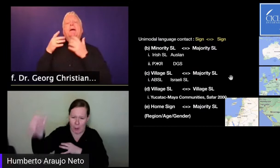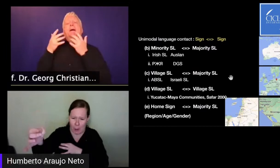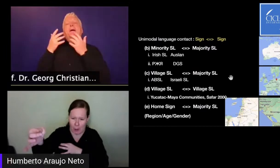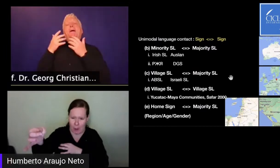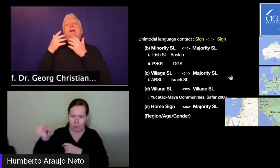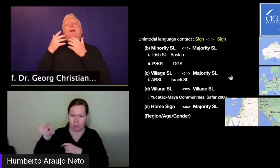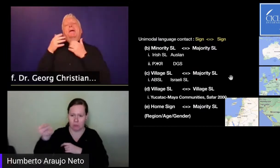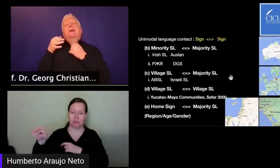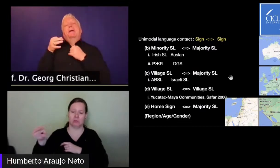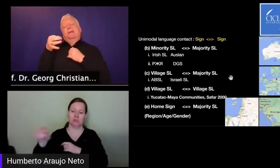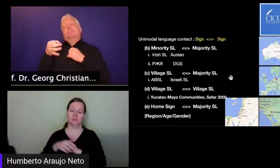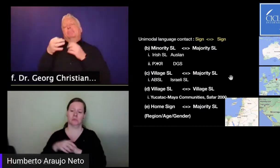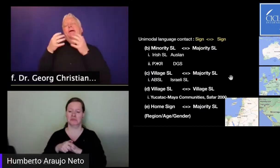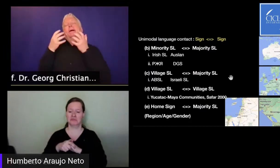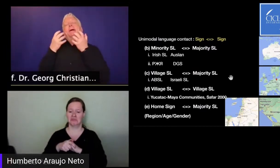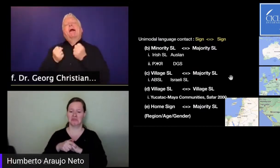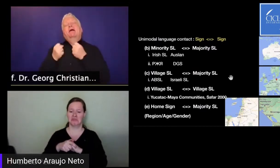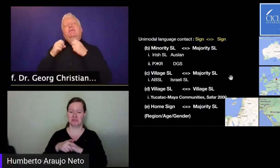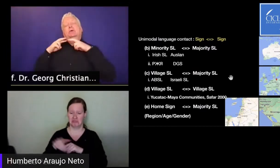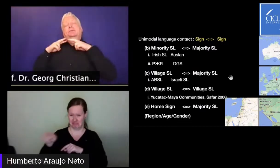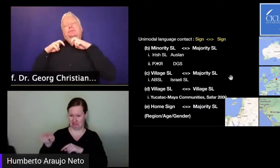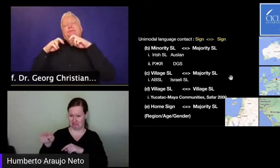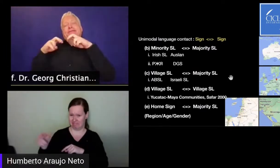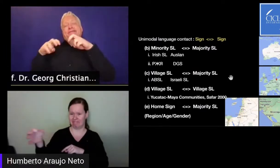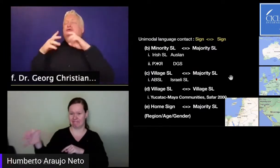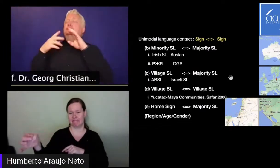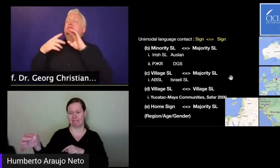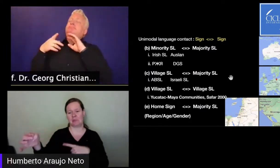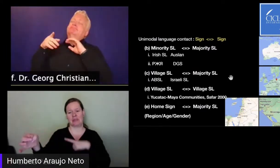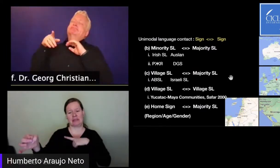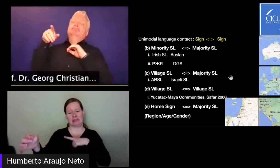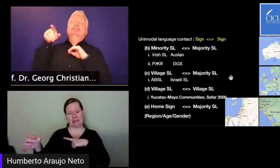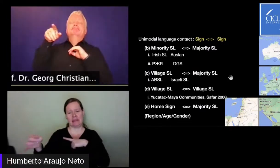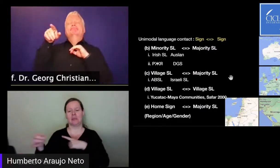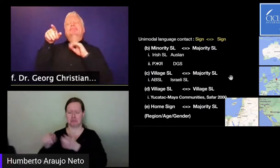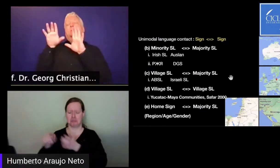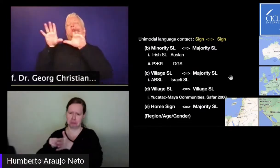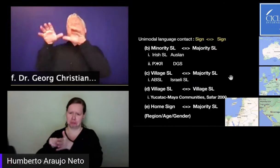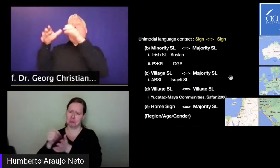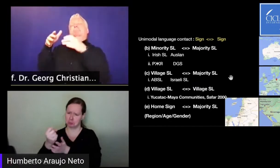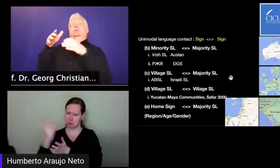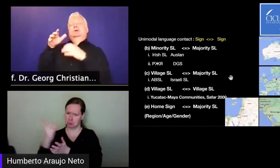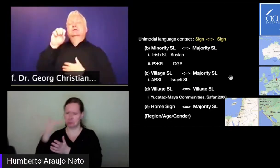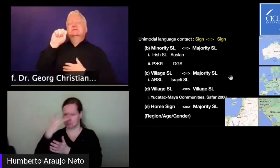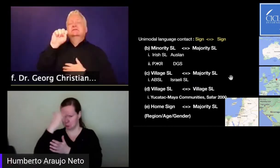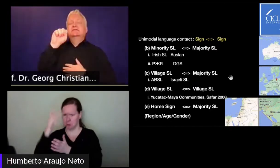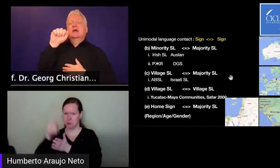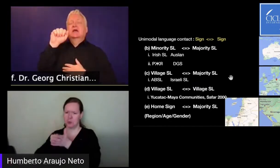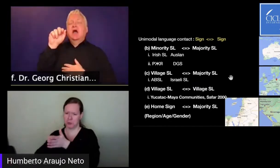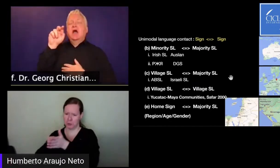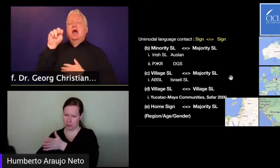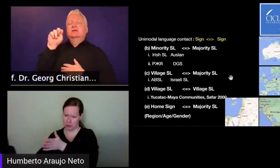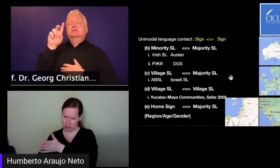Há casos também de línguas de sinais que são consideradas línguas de sinais de vila, de